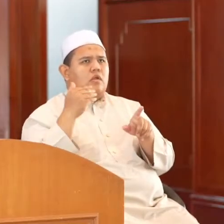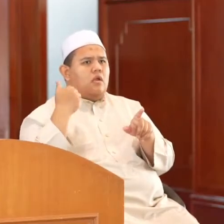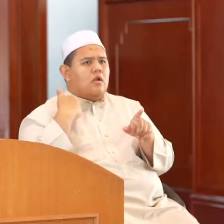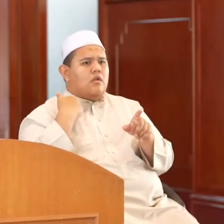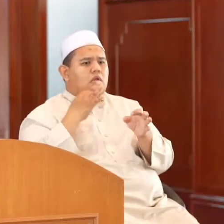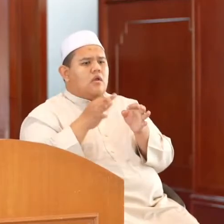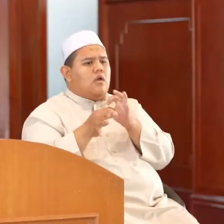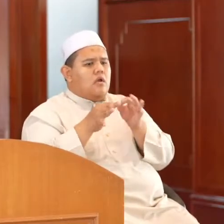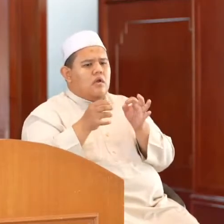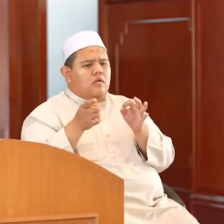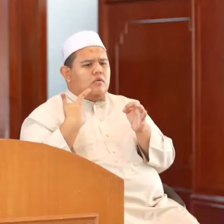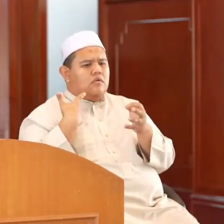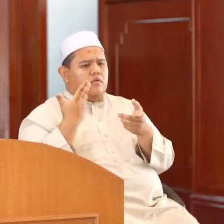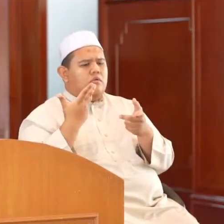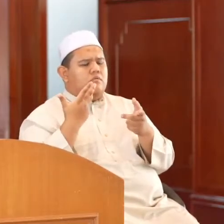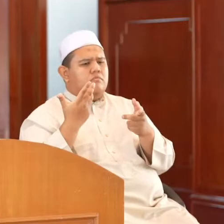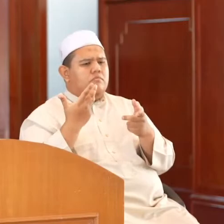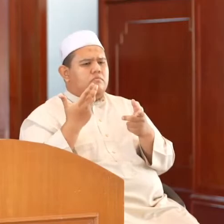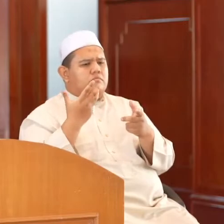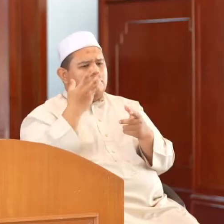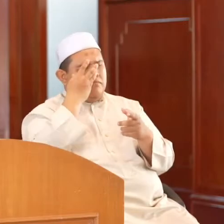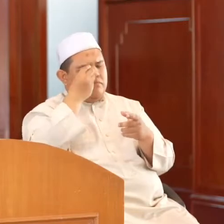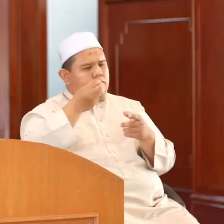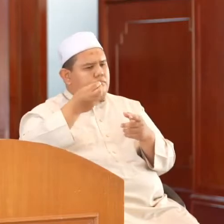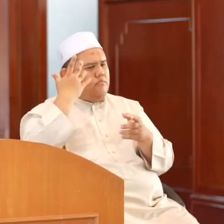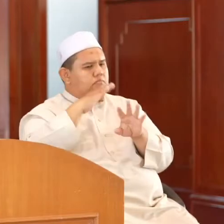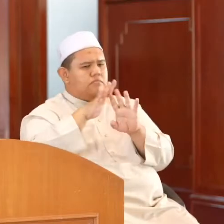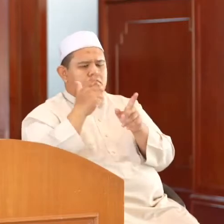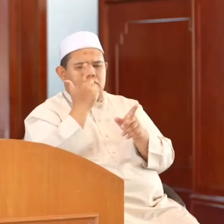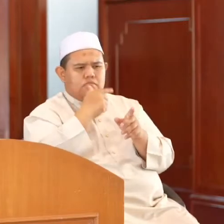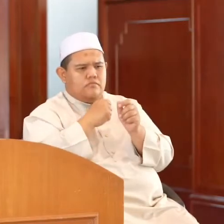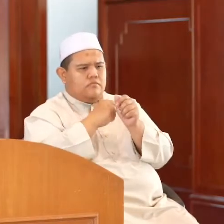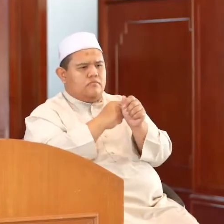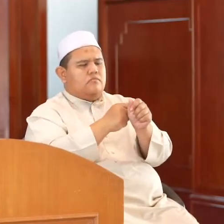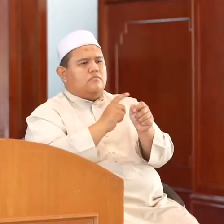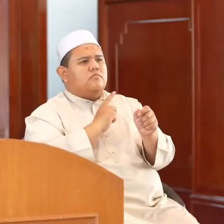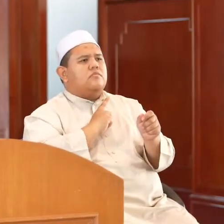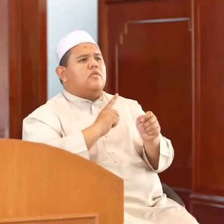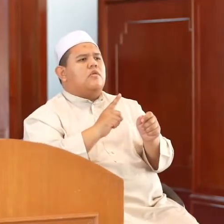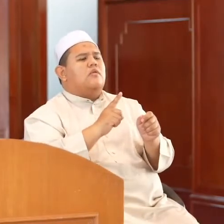jika sekiranya dia engkar perkara yang maklum minaddin bidarurah.